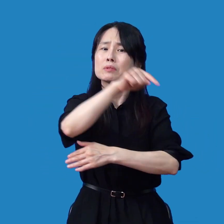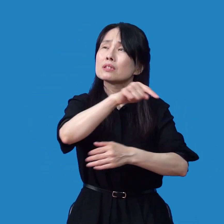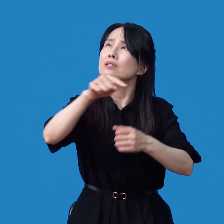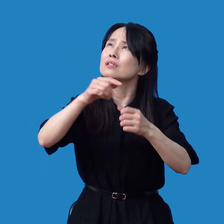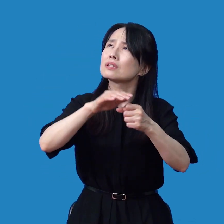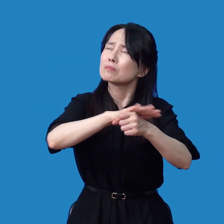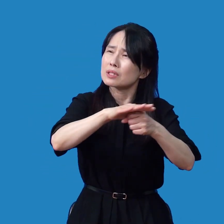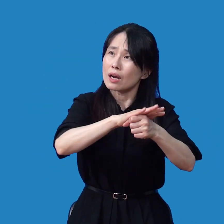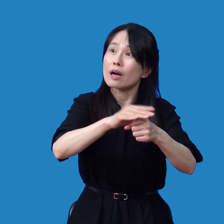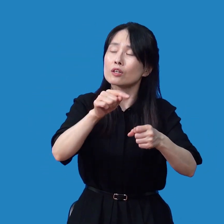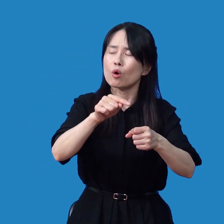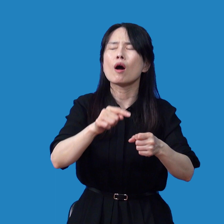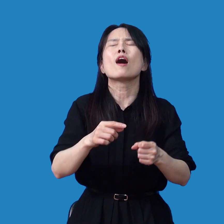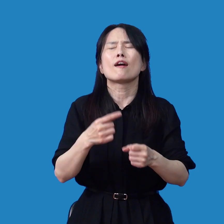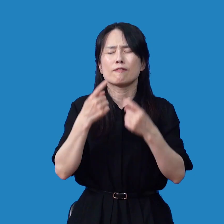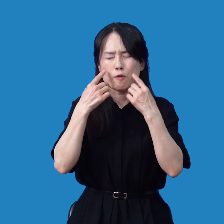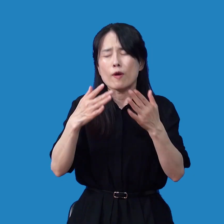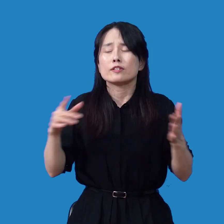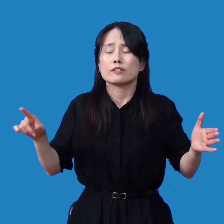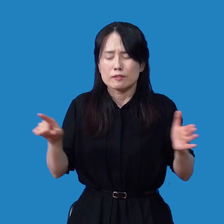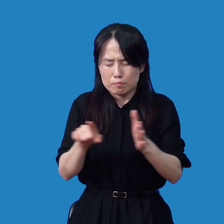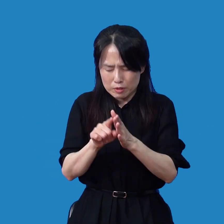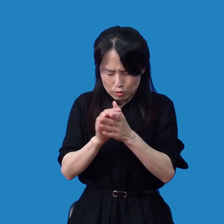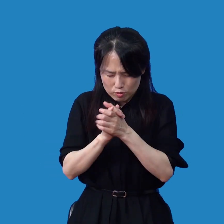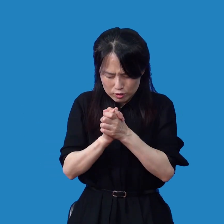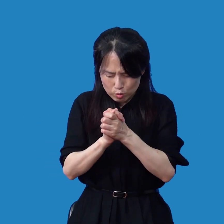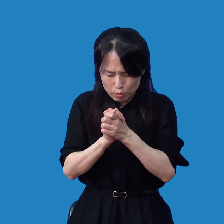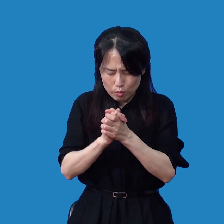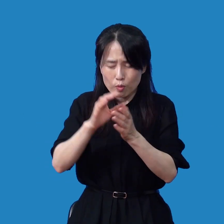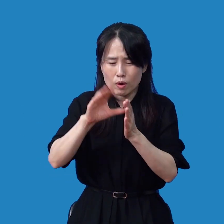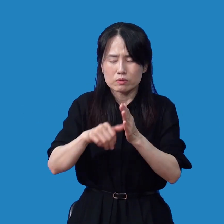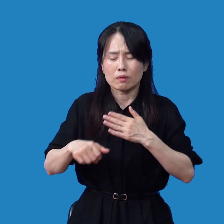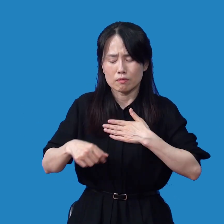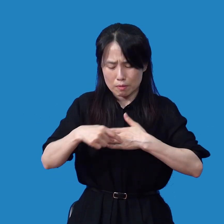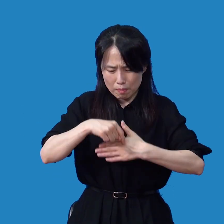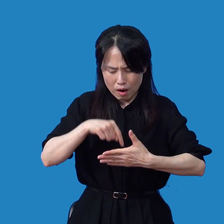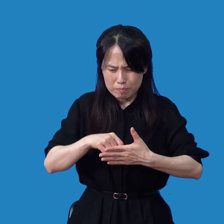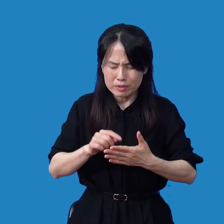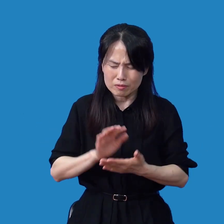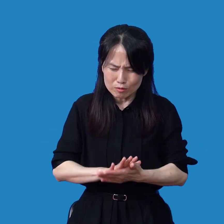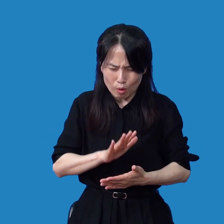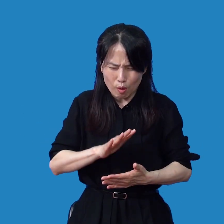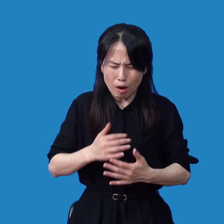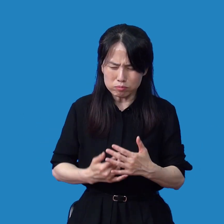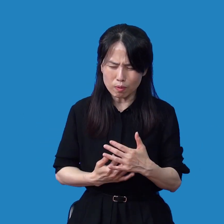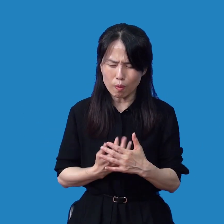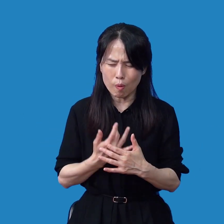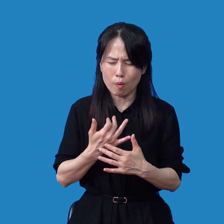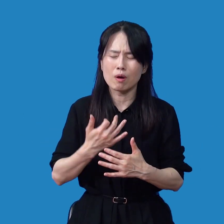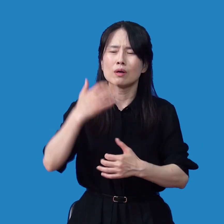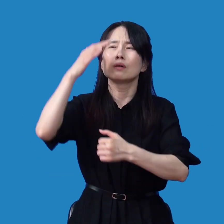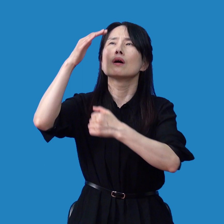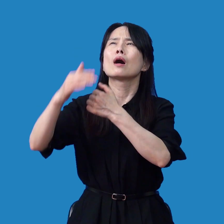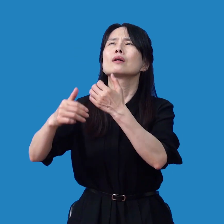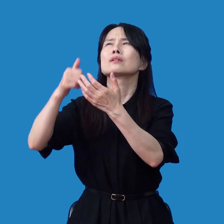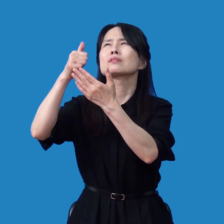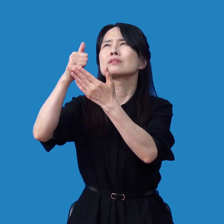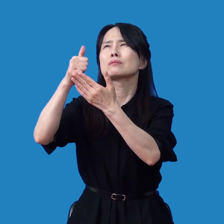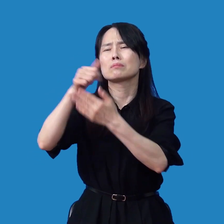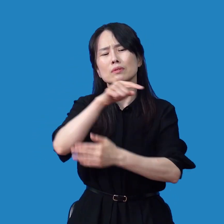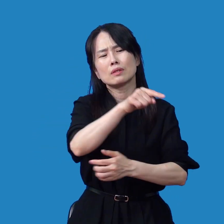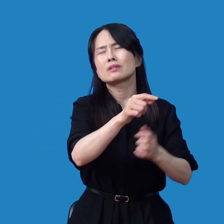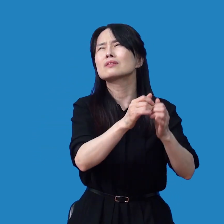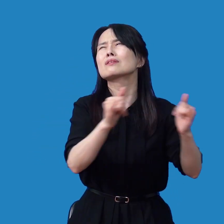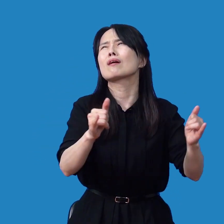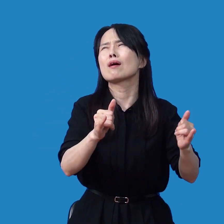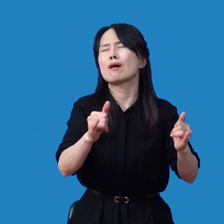것을 전심으로 믿으면 가슴이 뜨거워집니다. 그래서 나도 모르게 하나님, 그